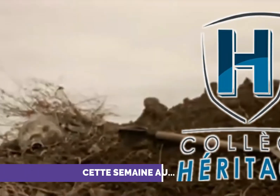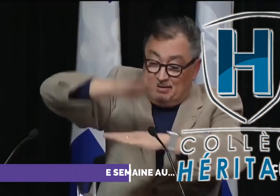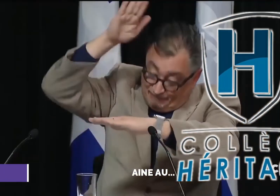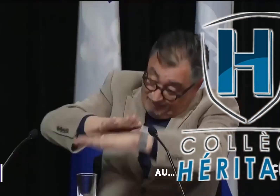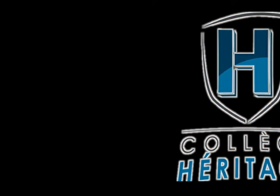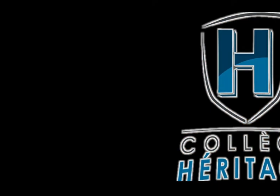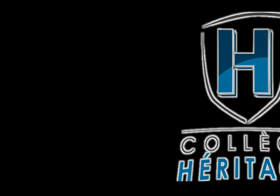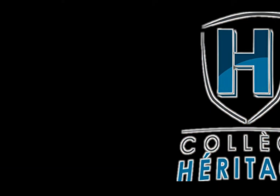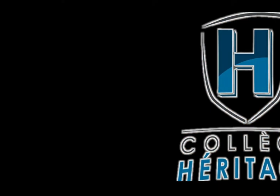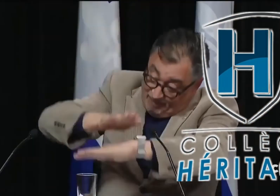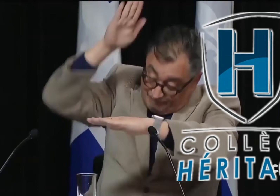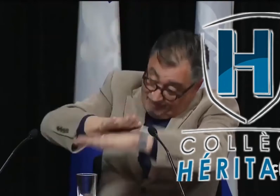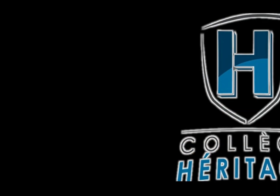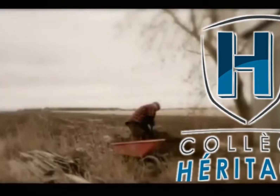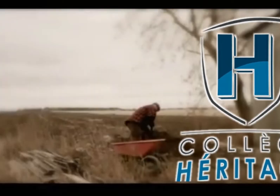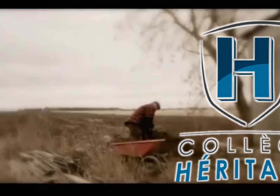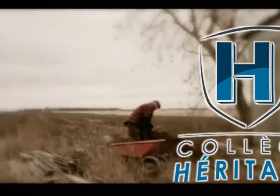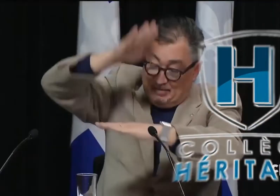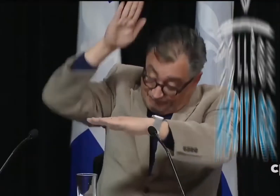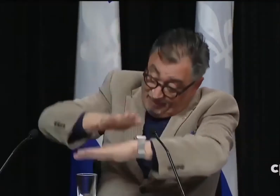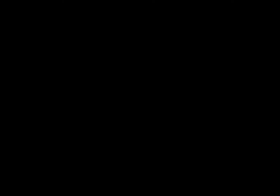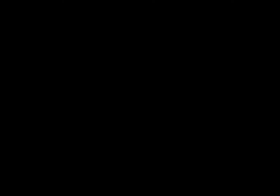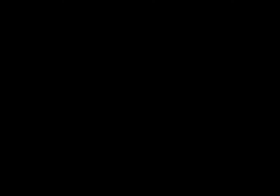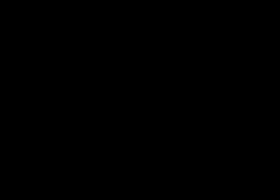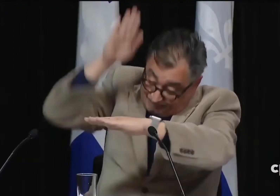arrière-arrière-grand-père, il a défriché la terre. Ton